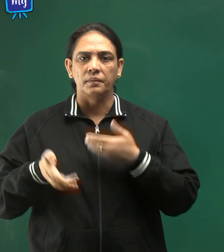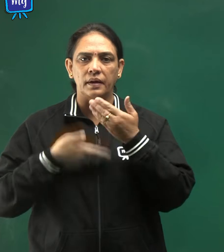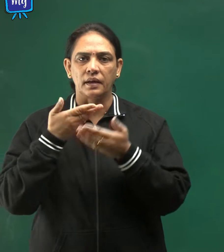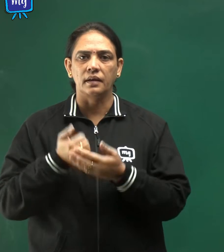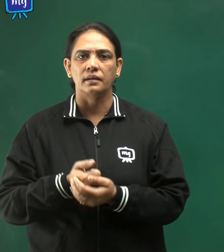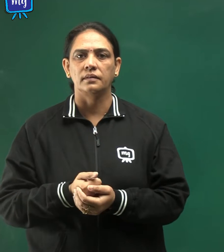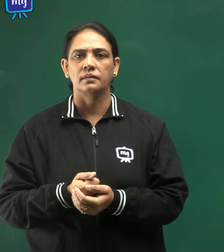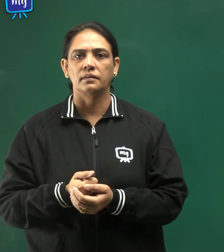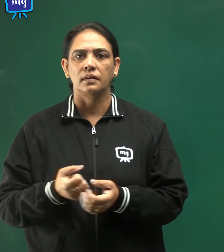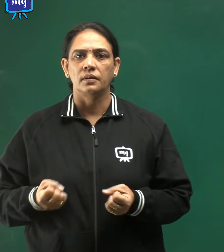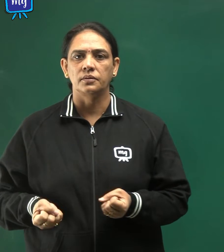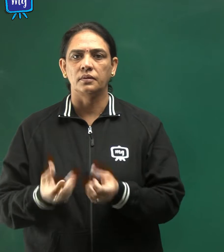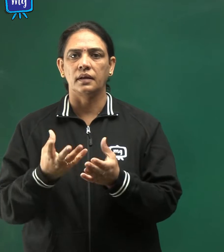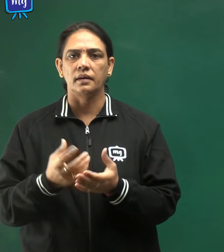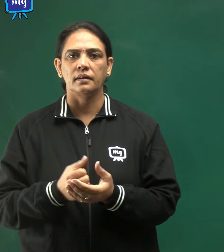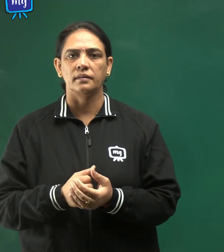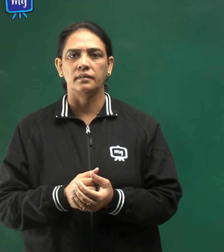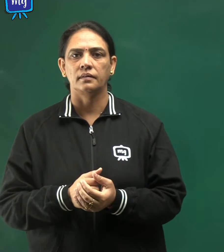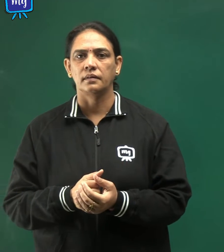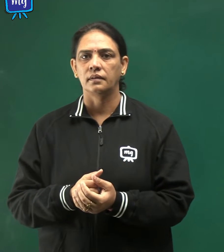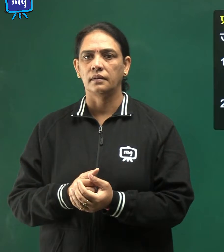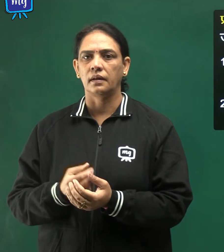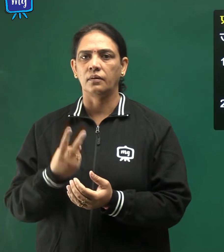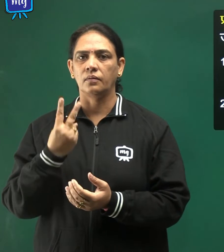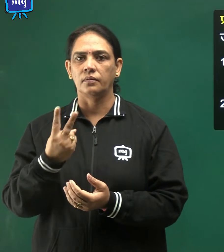पढ़ेंगे। शुरू करें। देखो